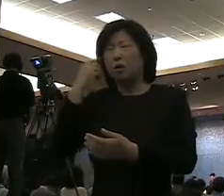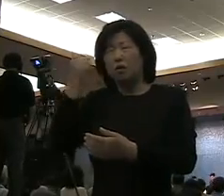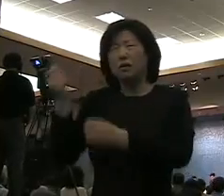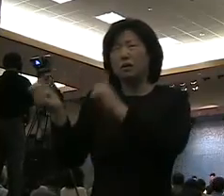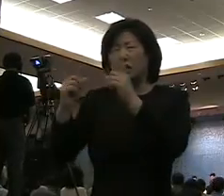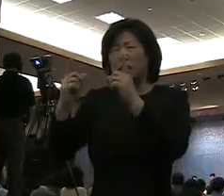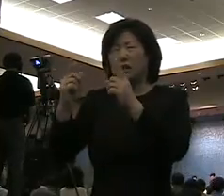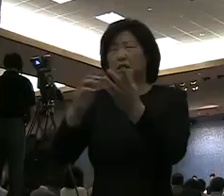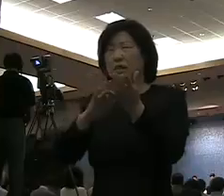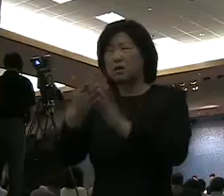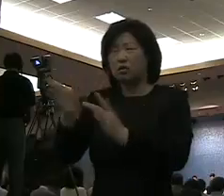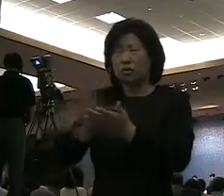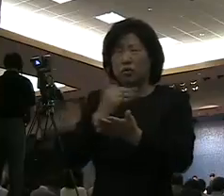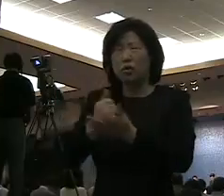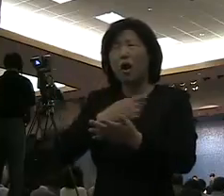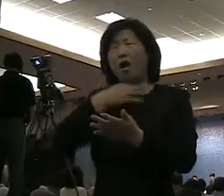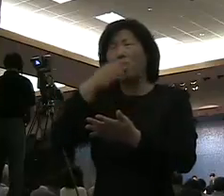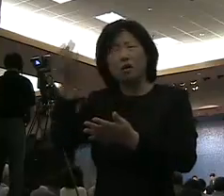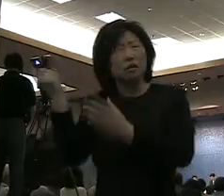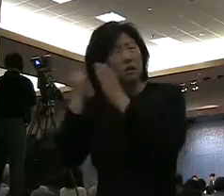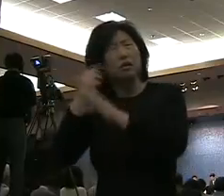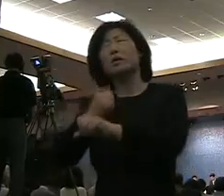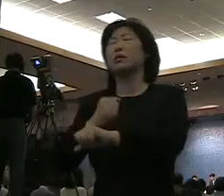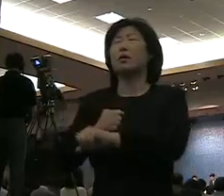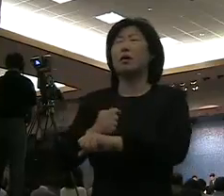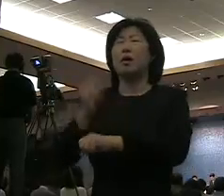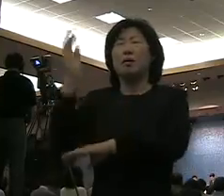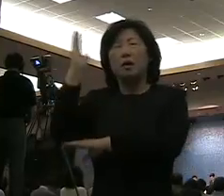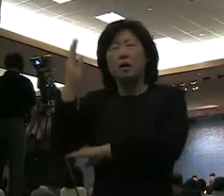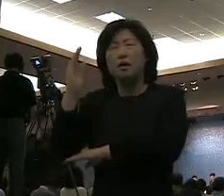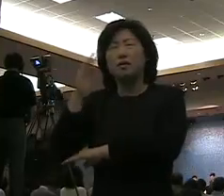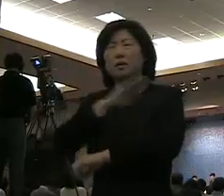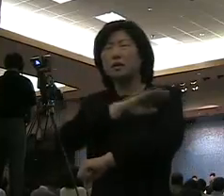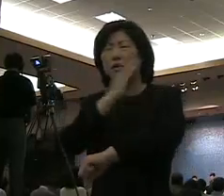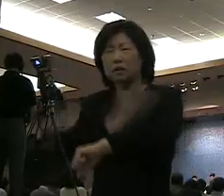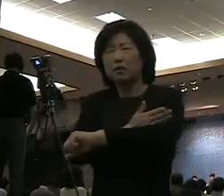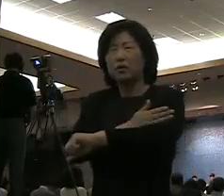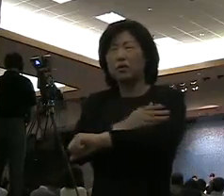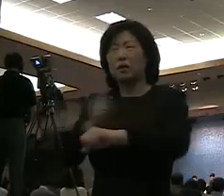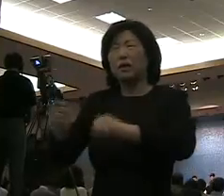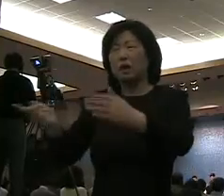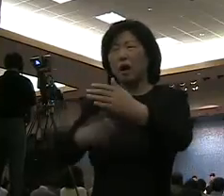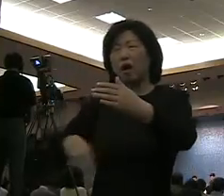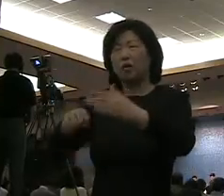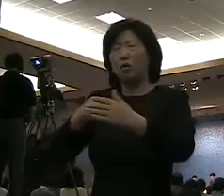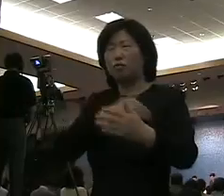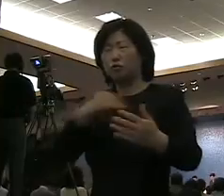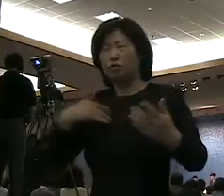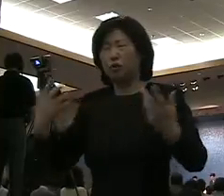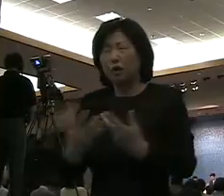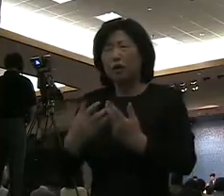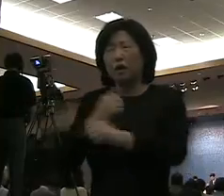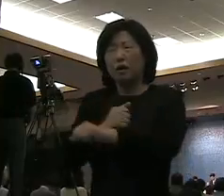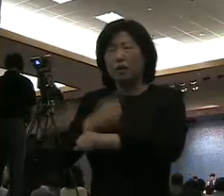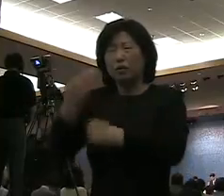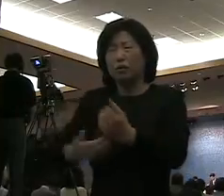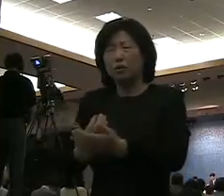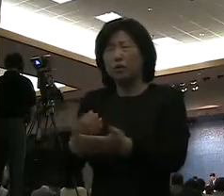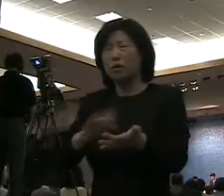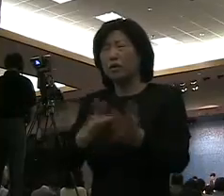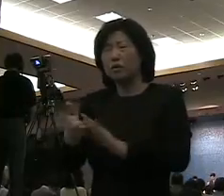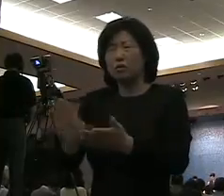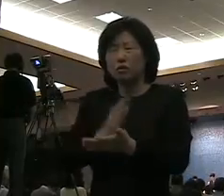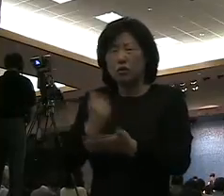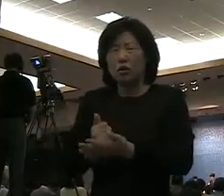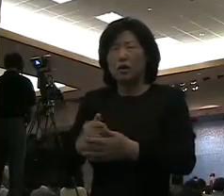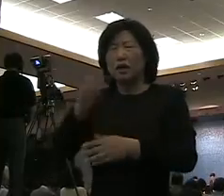예수 그리스도를 음성을 듣게 하옵소서. 말씀의 능력과 역사가 이 가운데 풍성하게 넘쳐나게 하옵소서. 예수 그리스도의 십자가